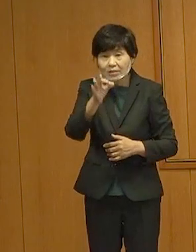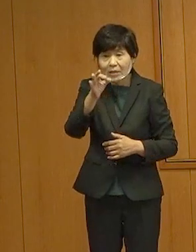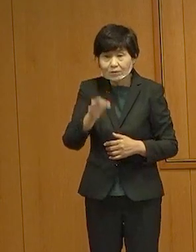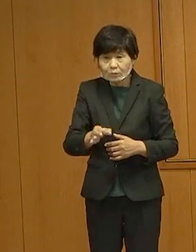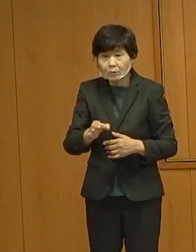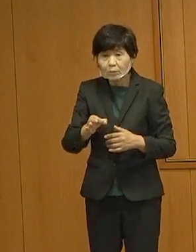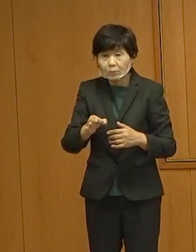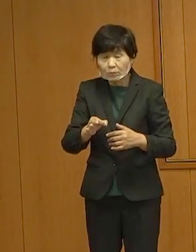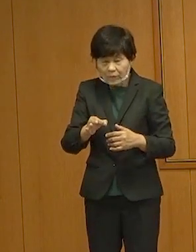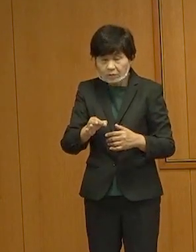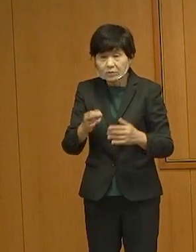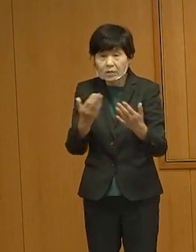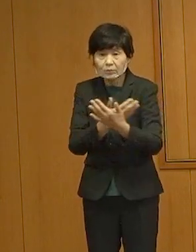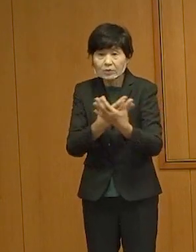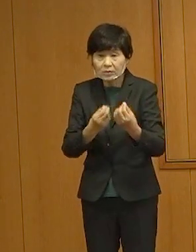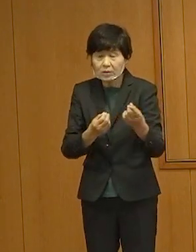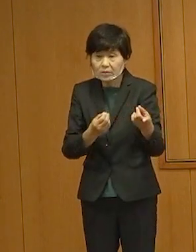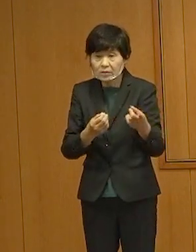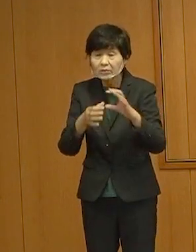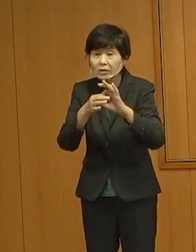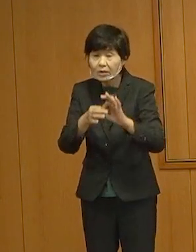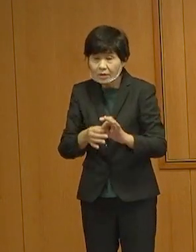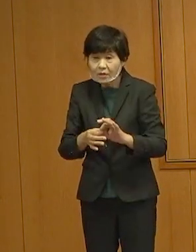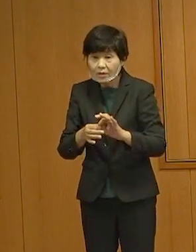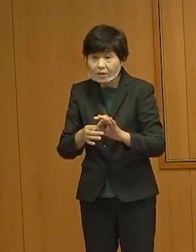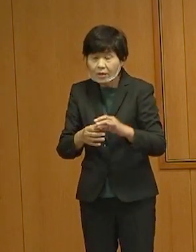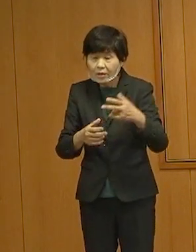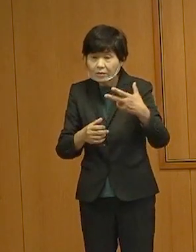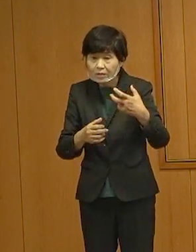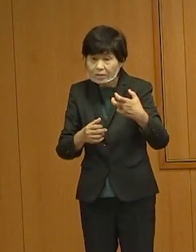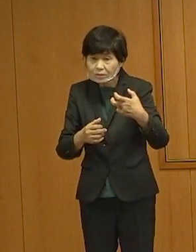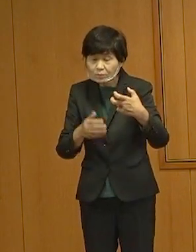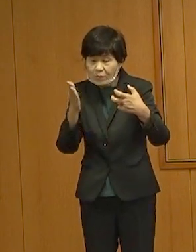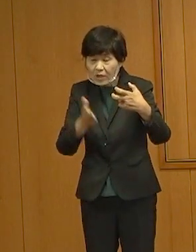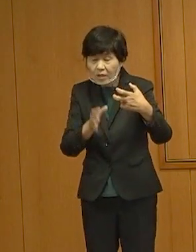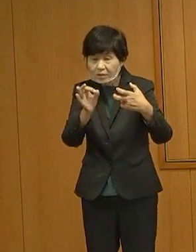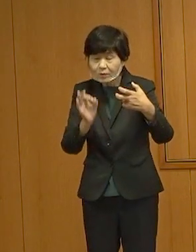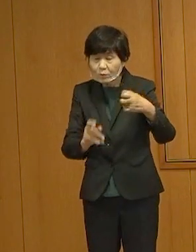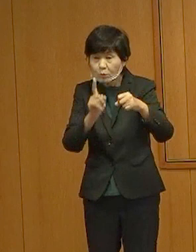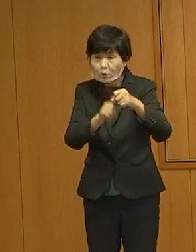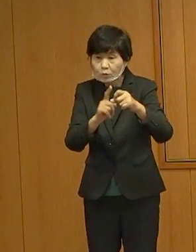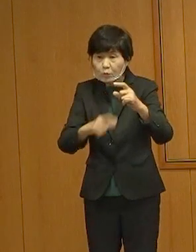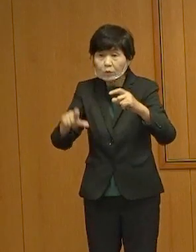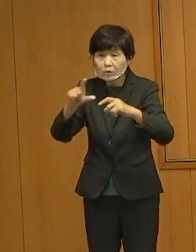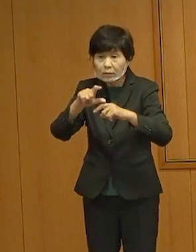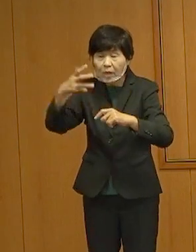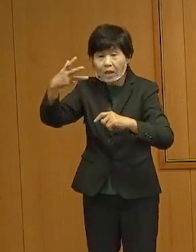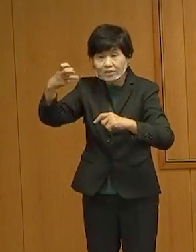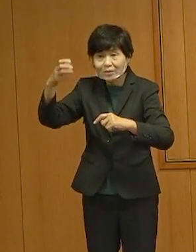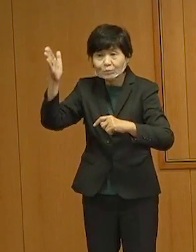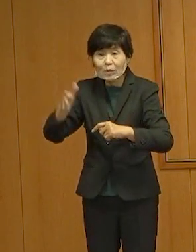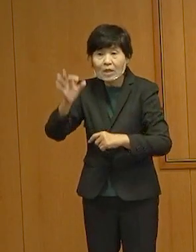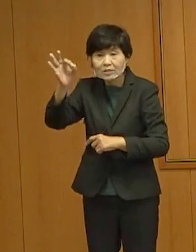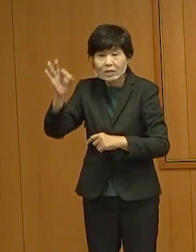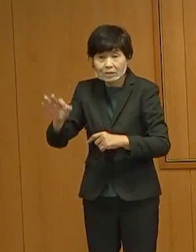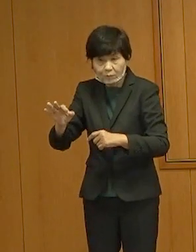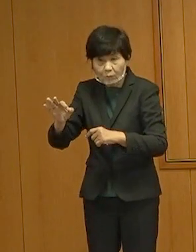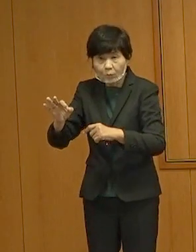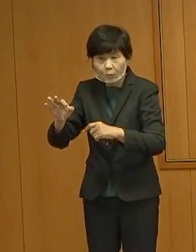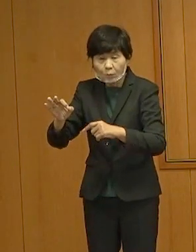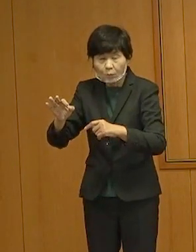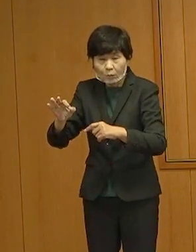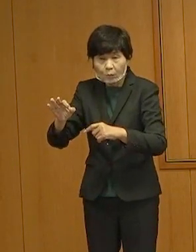であれば、やっぱり 70% より 80% という高い目標値を目指すべきだというふうに考えておりま